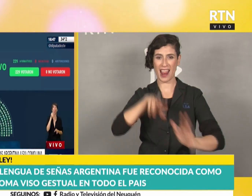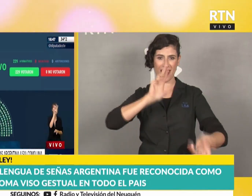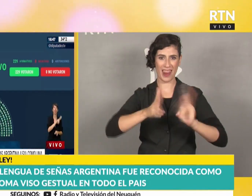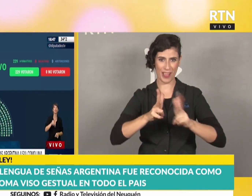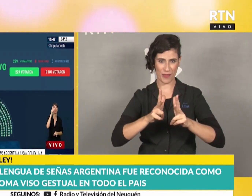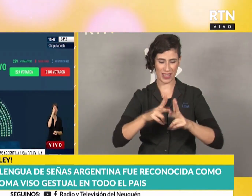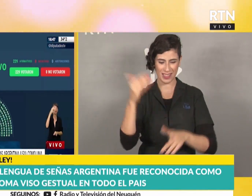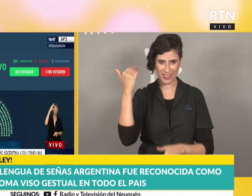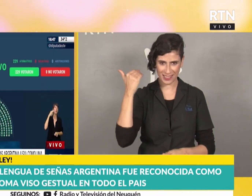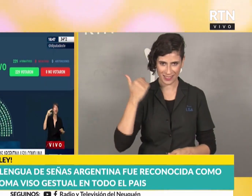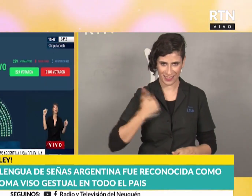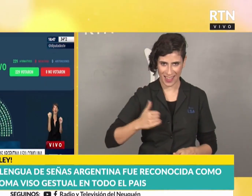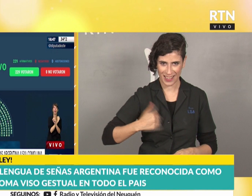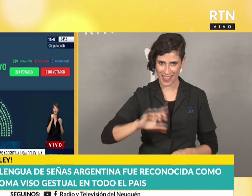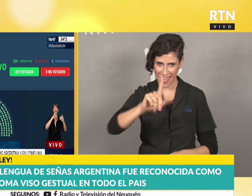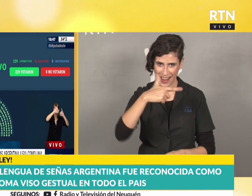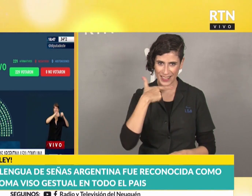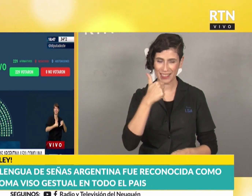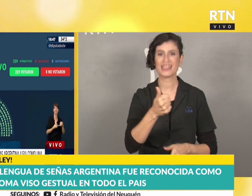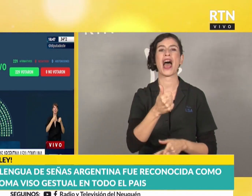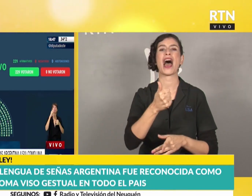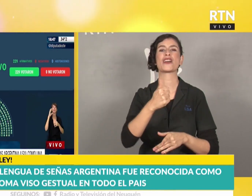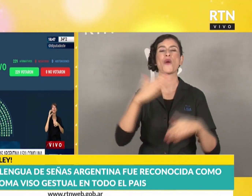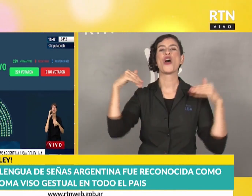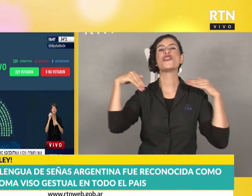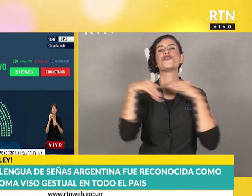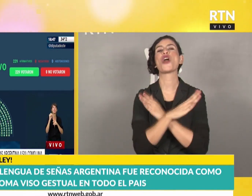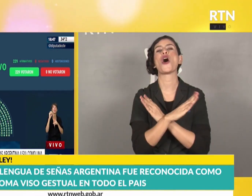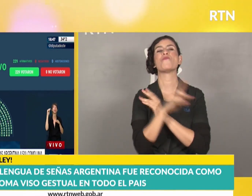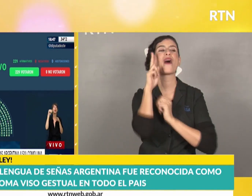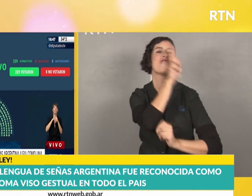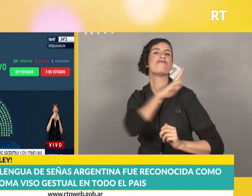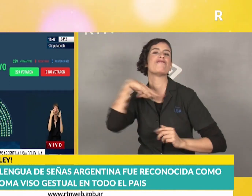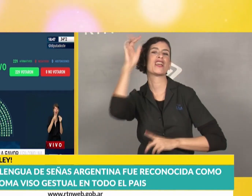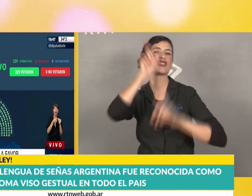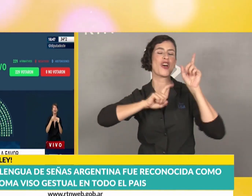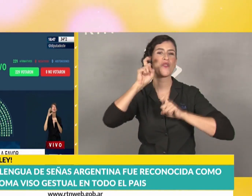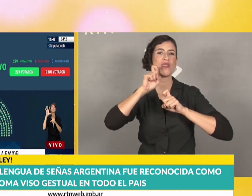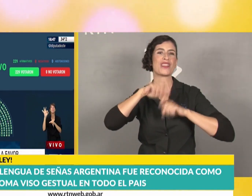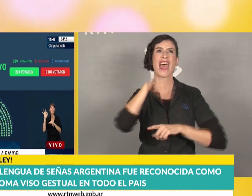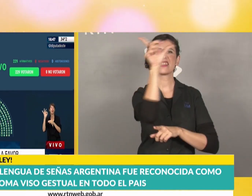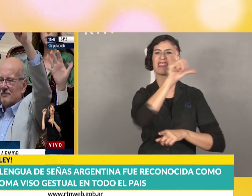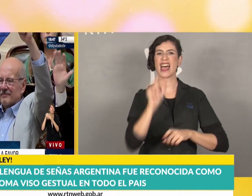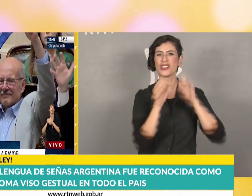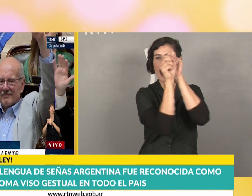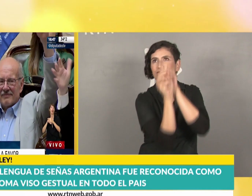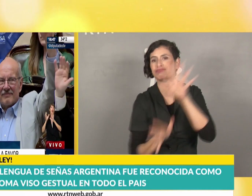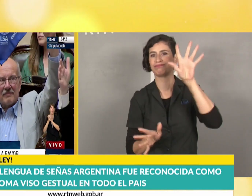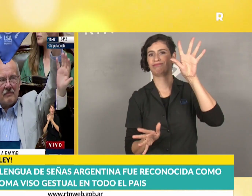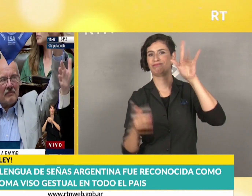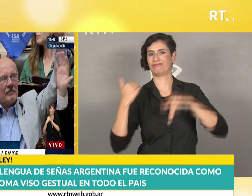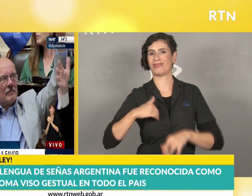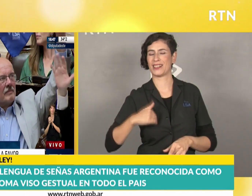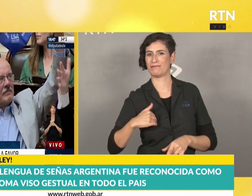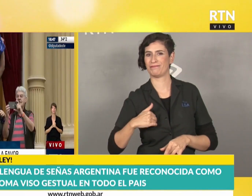de señas argentinas, LSA, como idioma visogestual en todo el territorio nacional. El